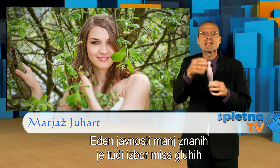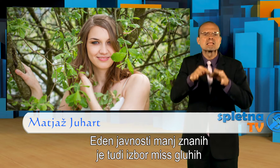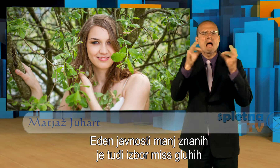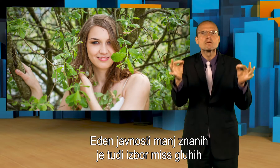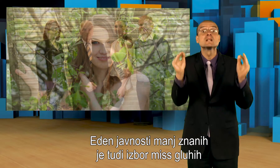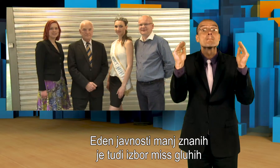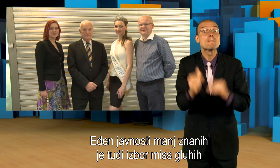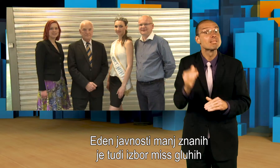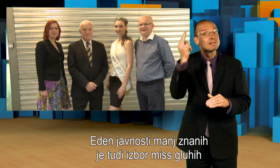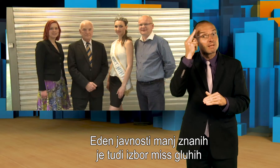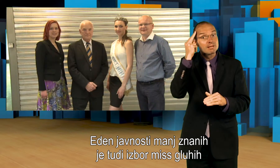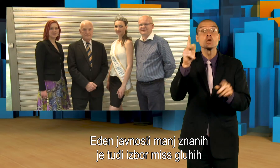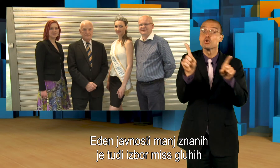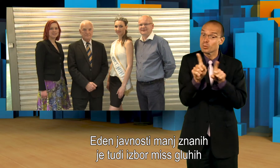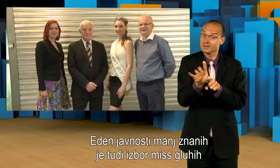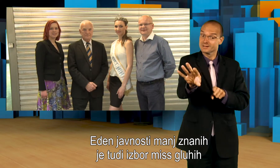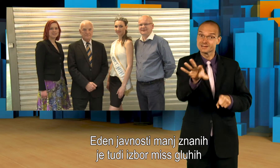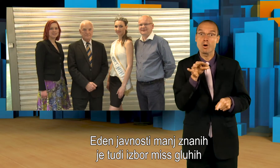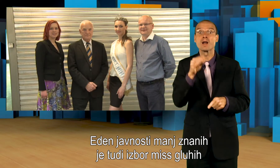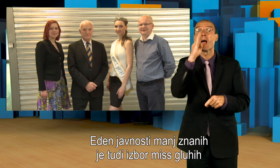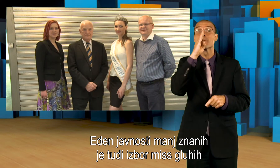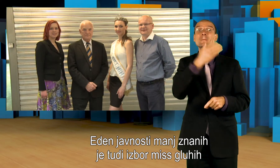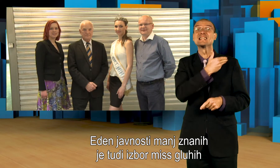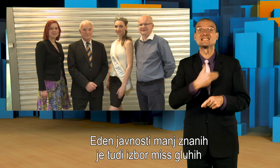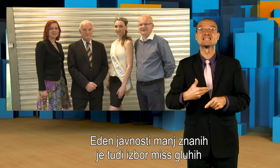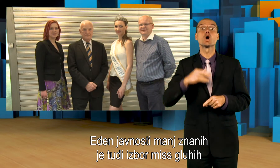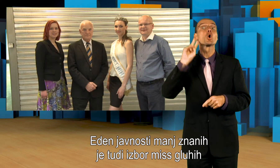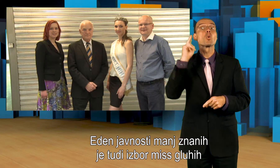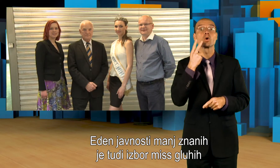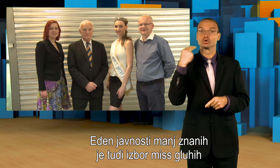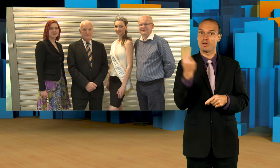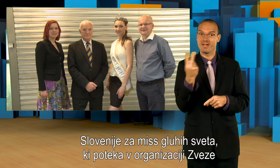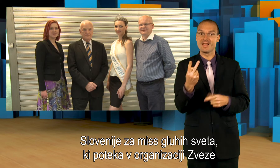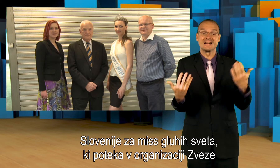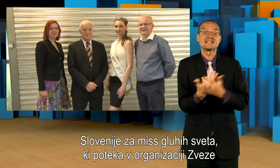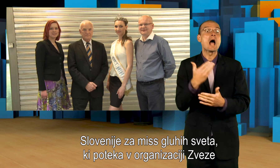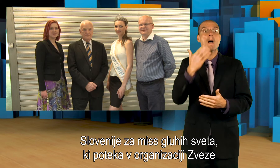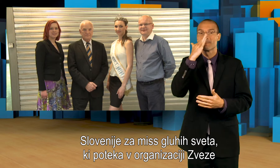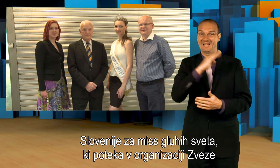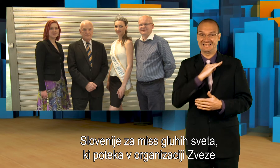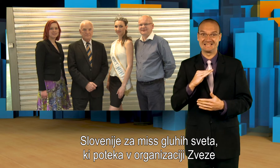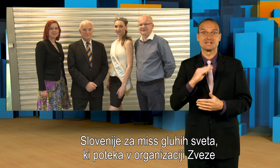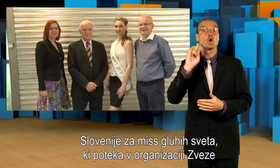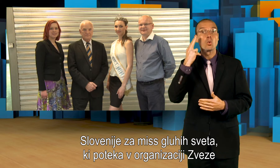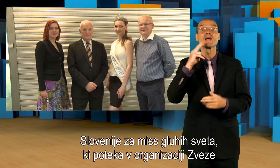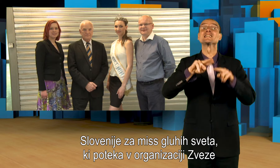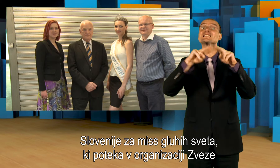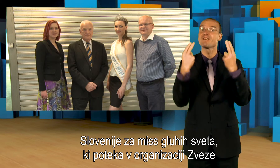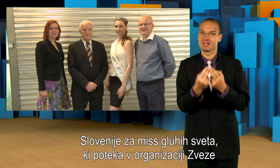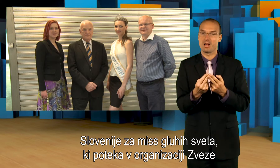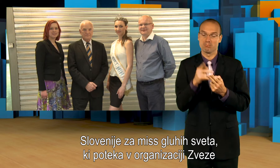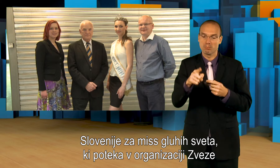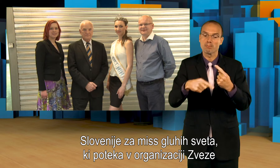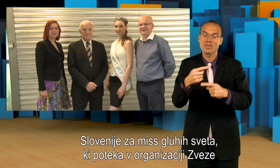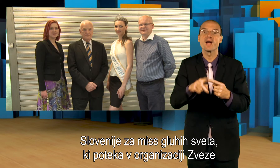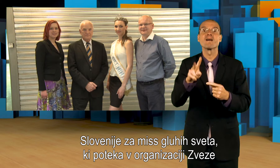Eden javnosti manj znanih je tudi izbor Miss gluhih Slovenije za Miss gluhih sveta, ki poteka v organizaciji Zveze društev gluhih